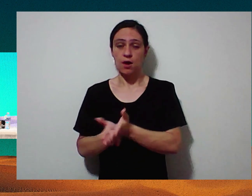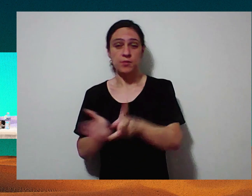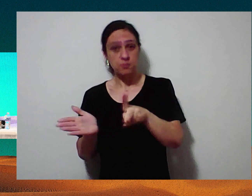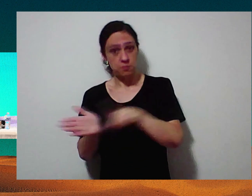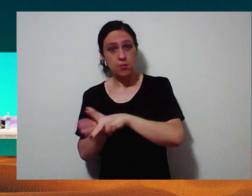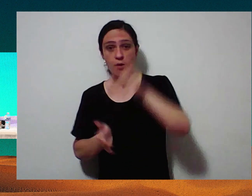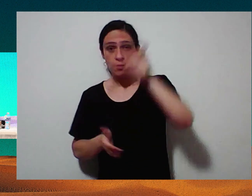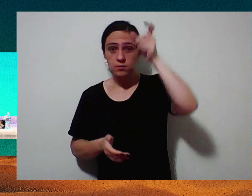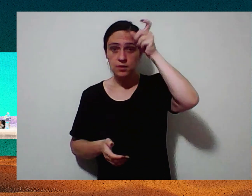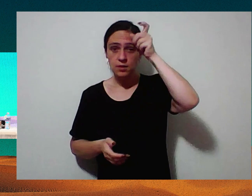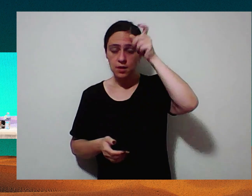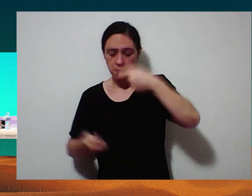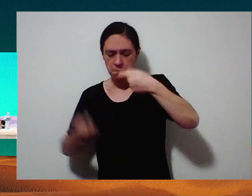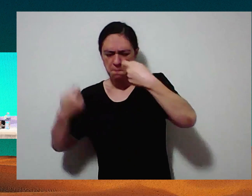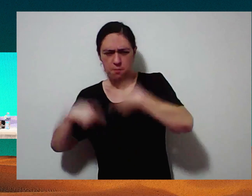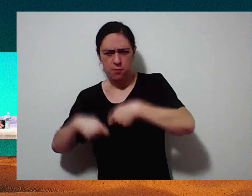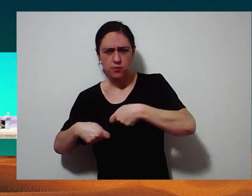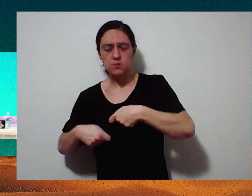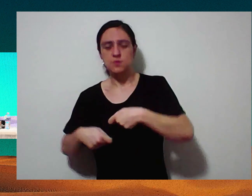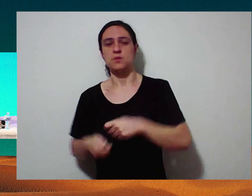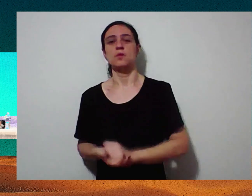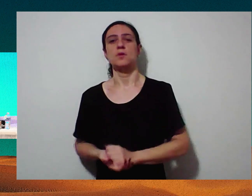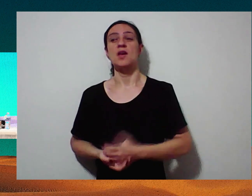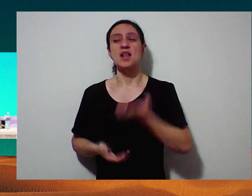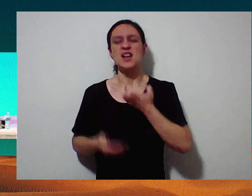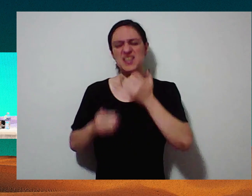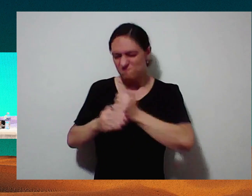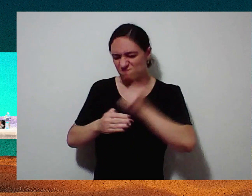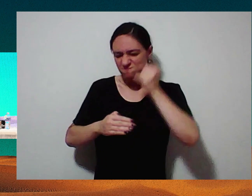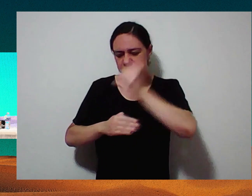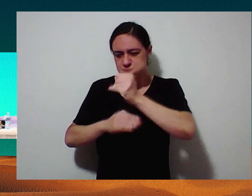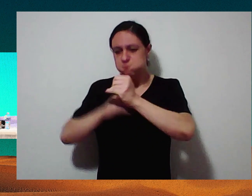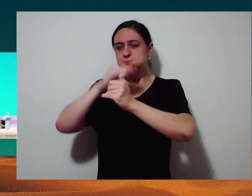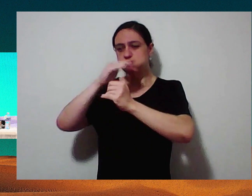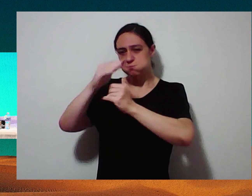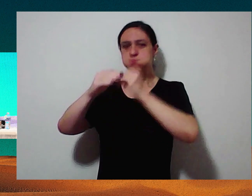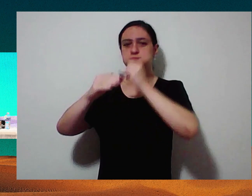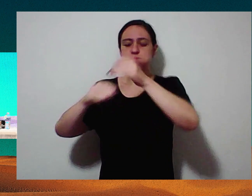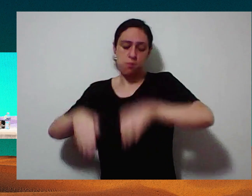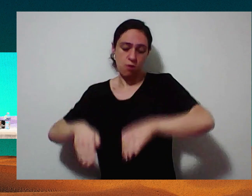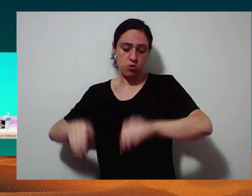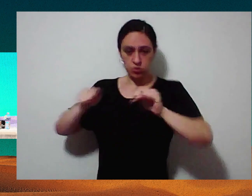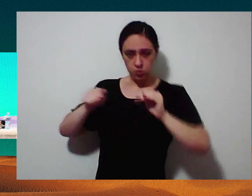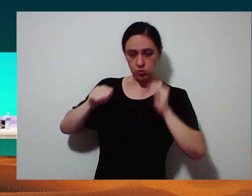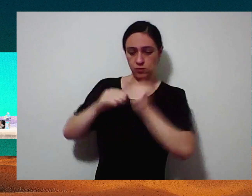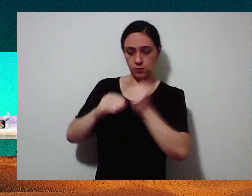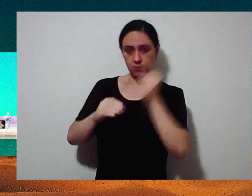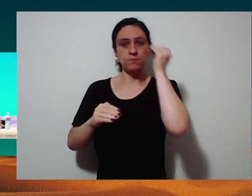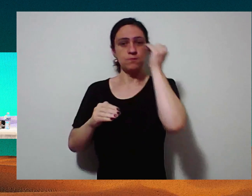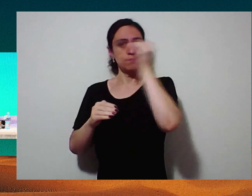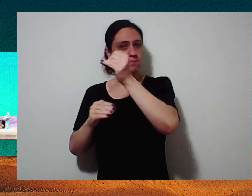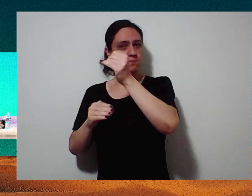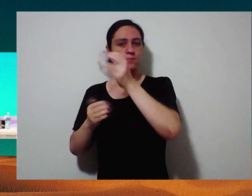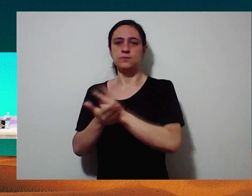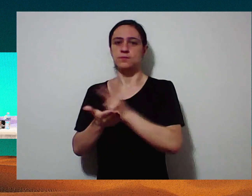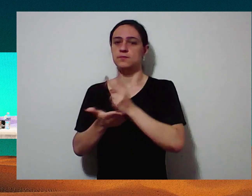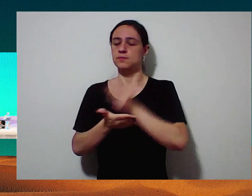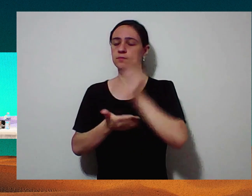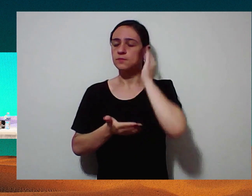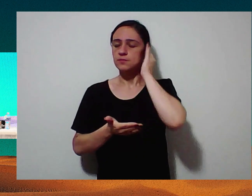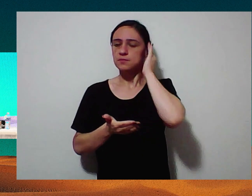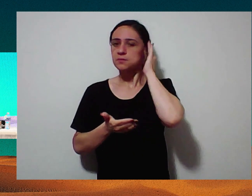Ele ambicionou exaltar o seu trono para cada vez mais alto. He ambitioned to exalt his